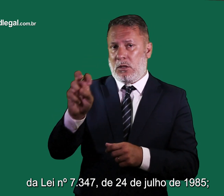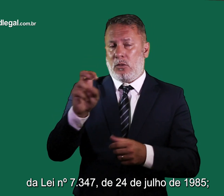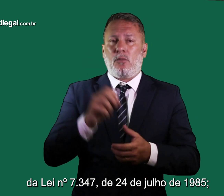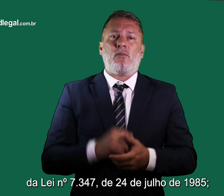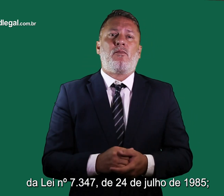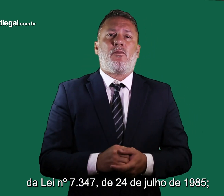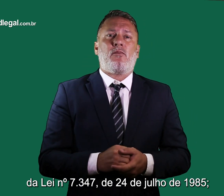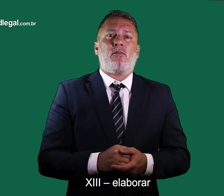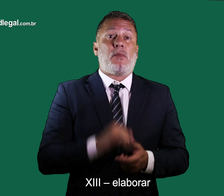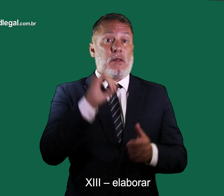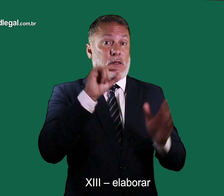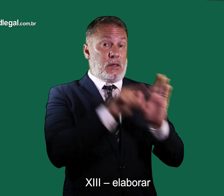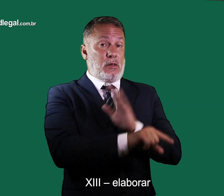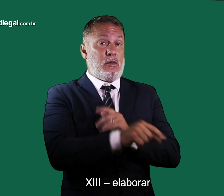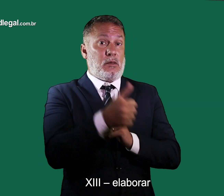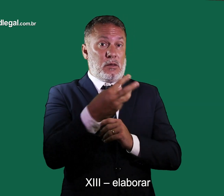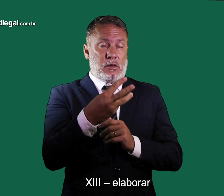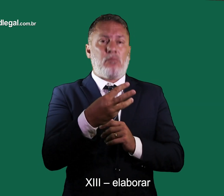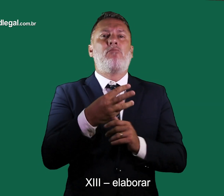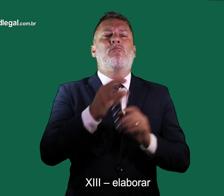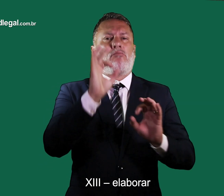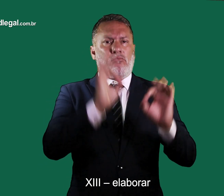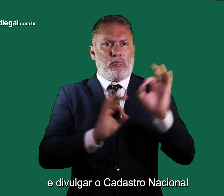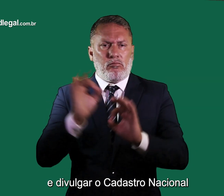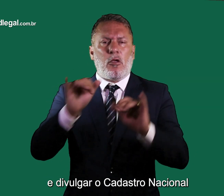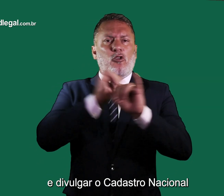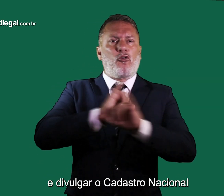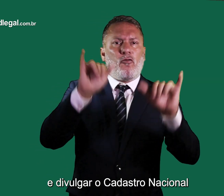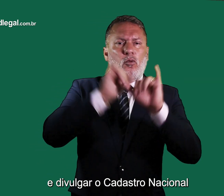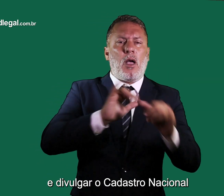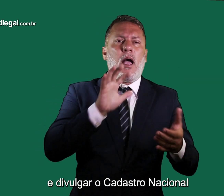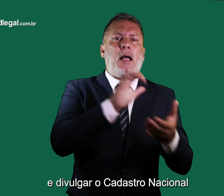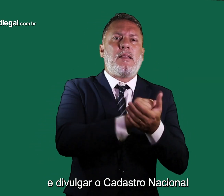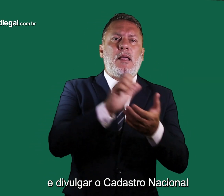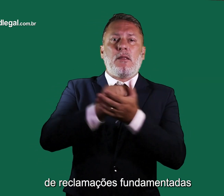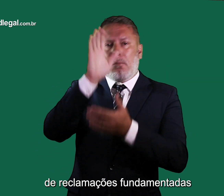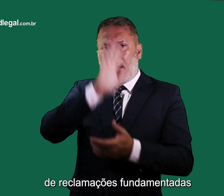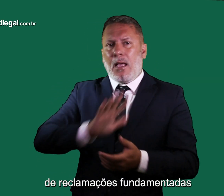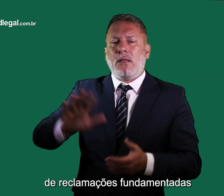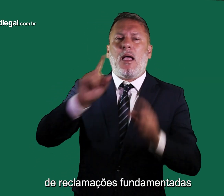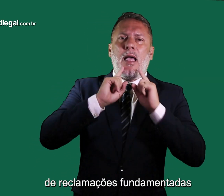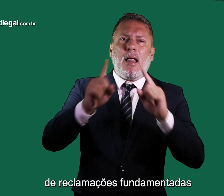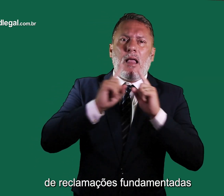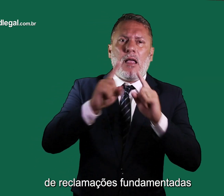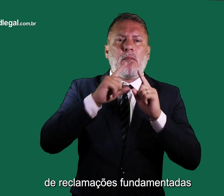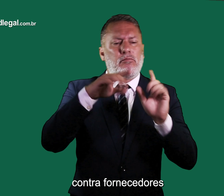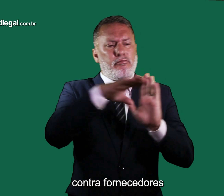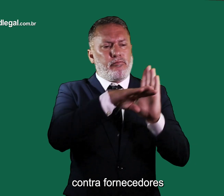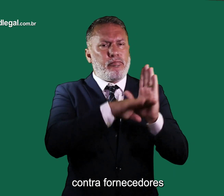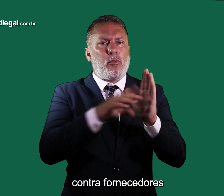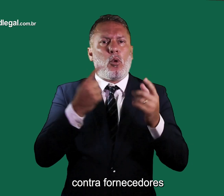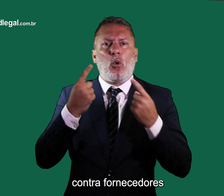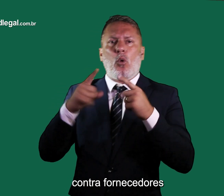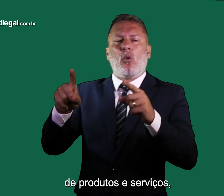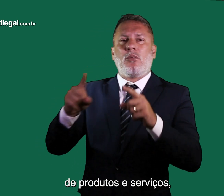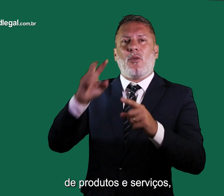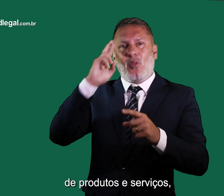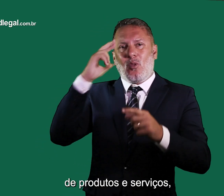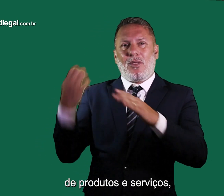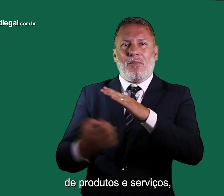1985. Inciso 13. Elaborar e divulgar o Cadastro Nacional de Reclamações Fundamentadas contra fornecedores de produtos e